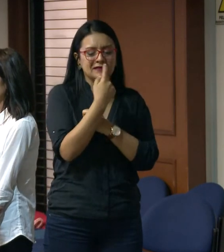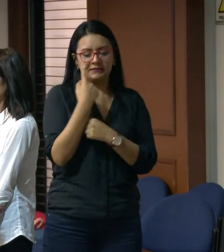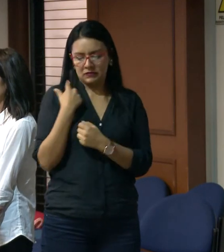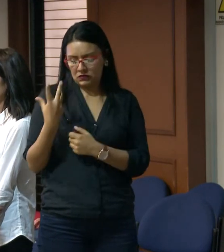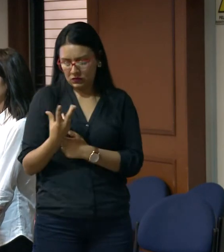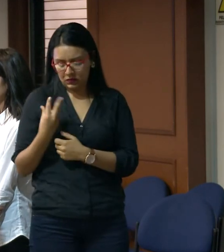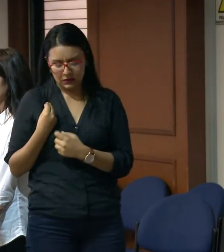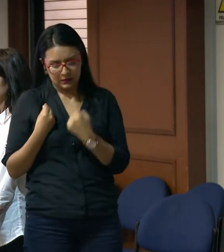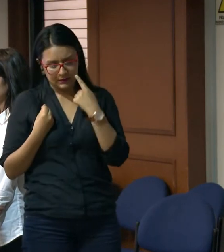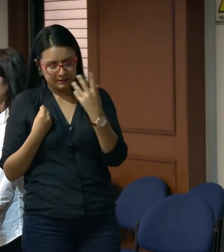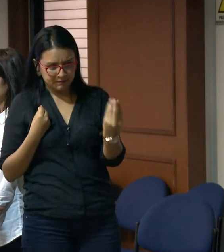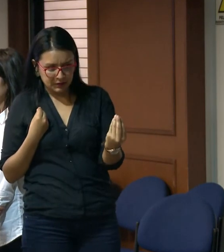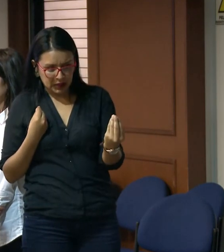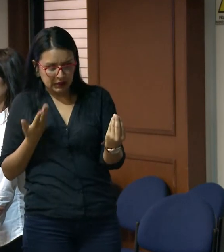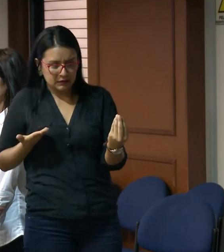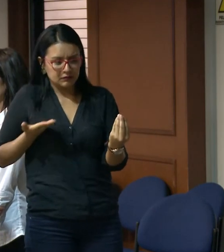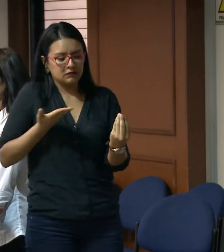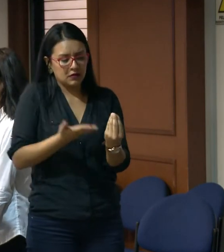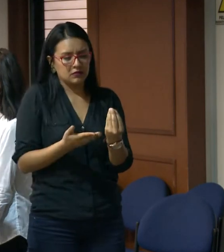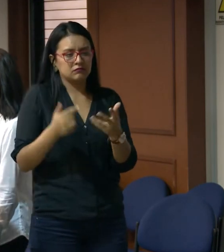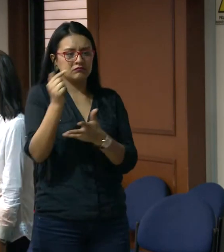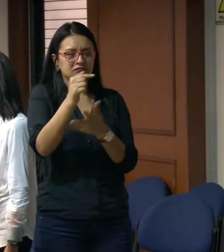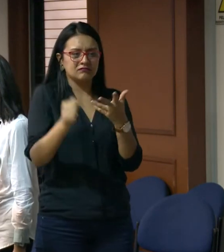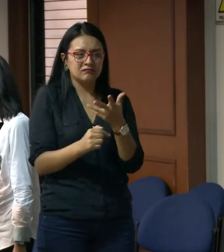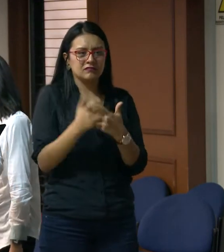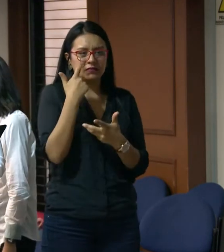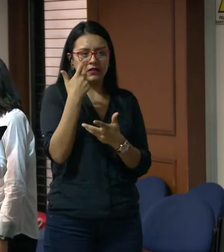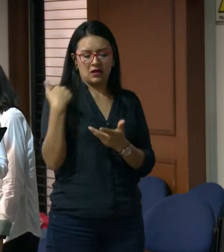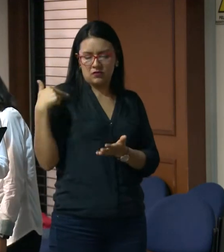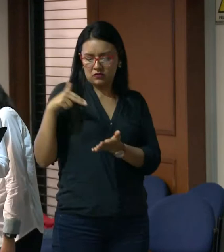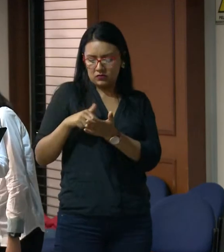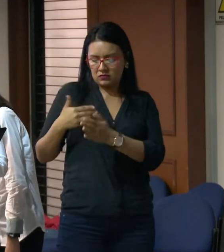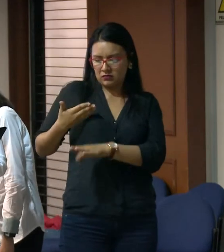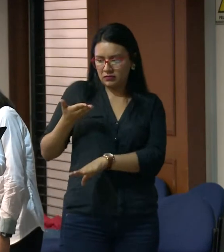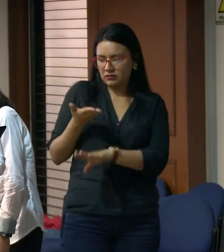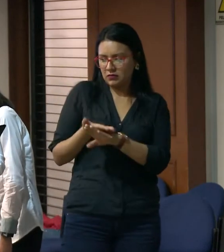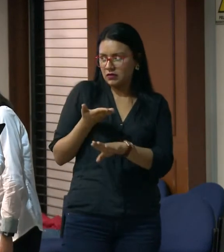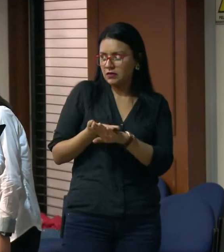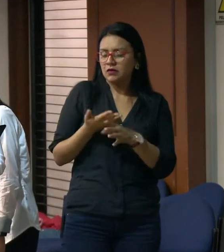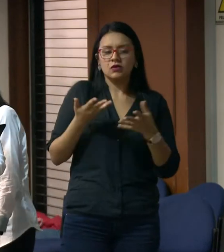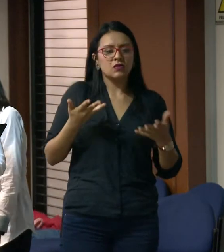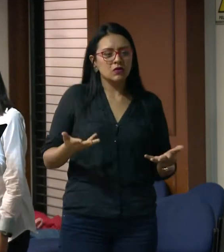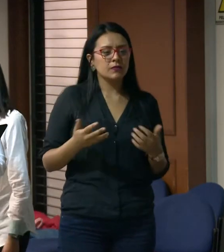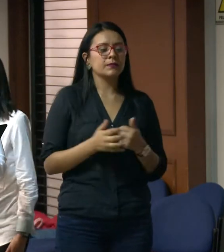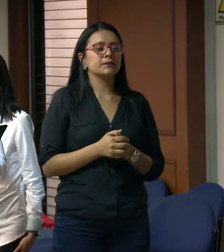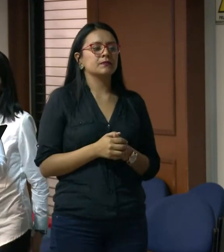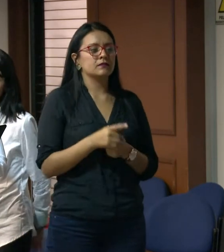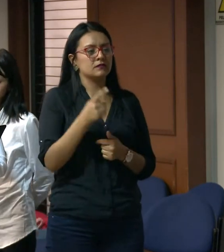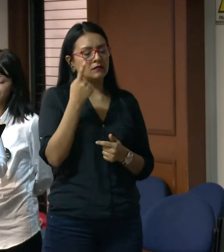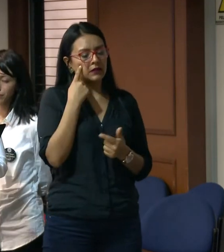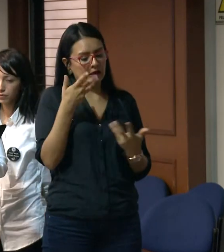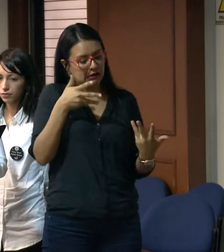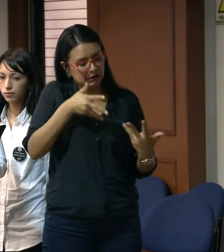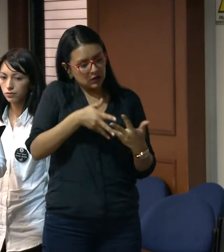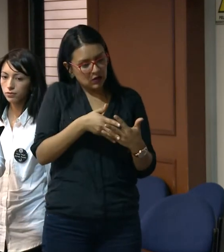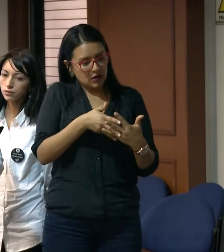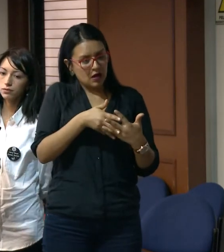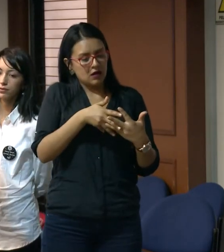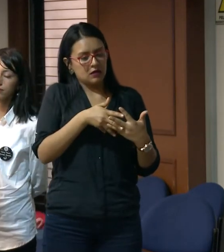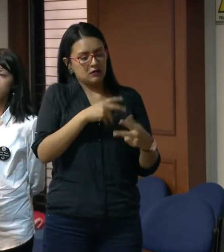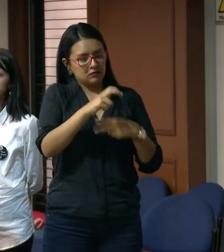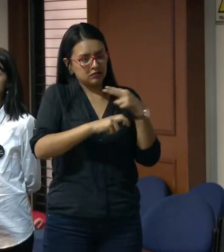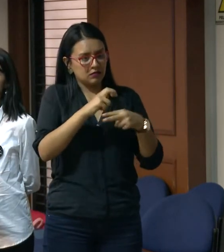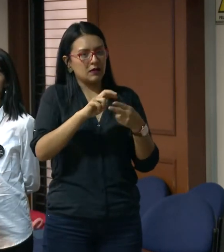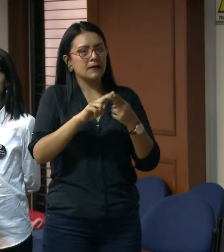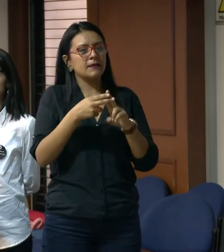retomamos algunos aspectos que el autor nos propone, como son el ajuste en la actitud,